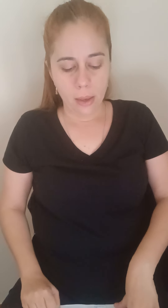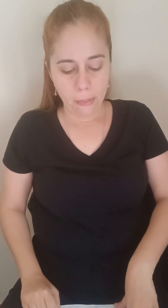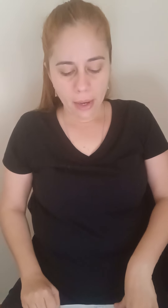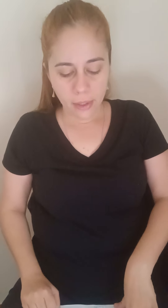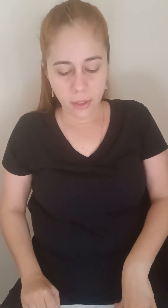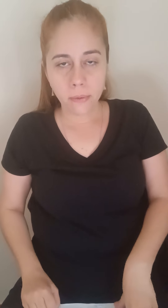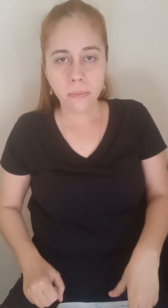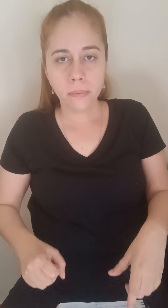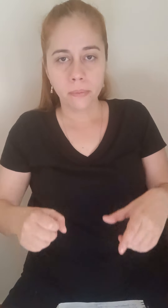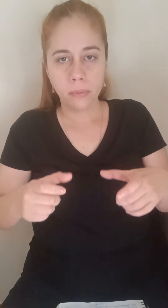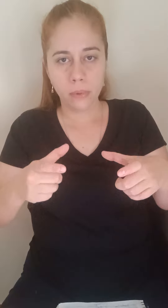parquinho,